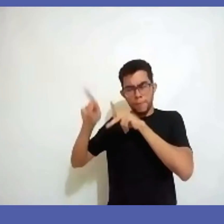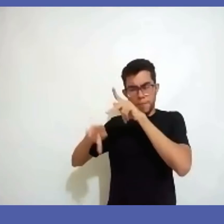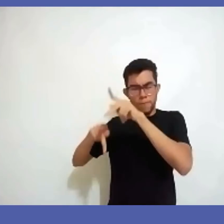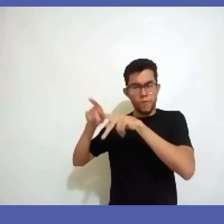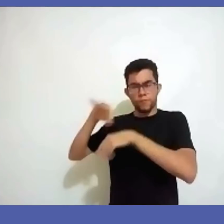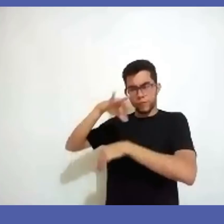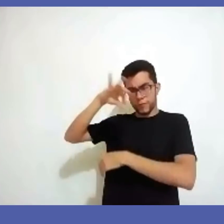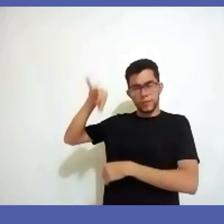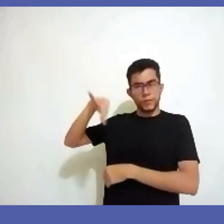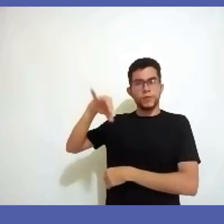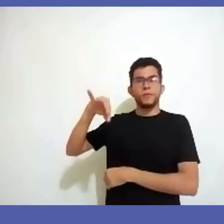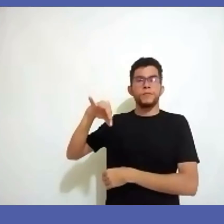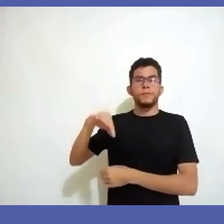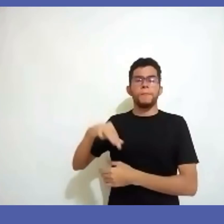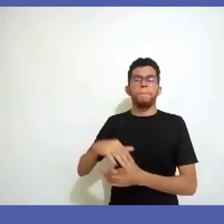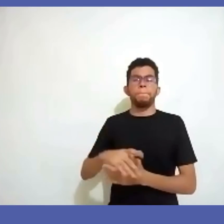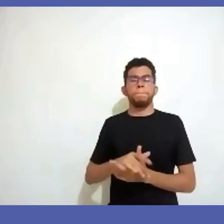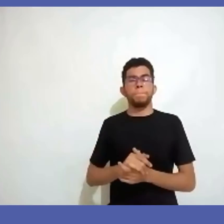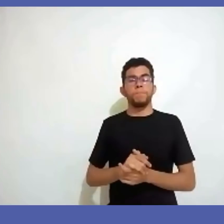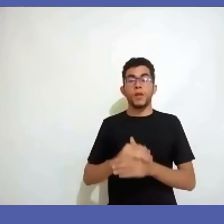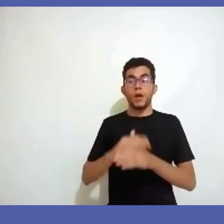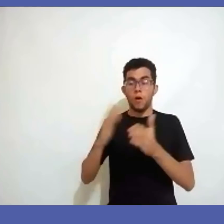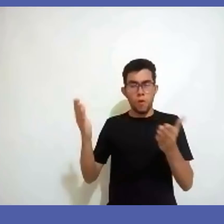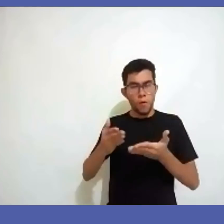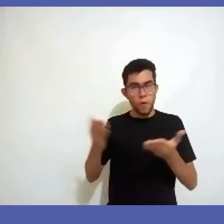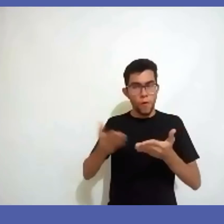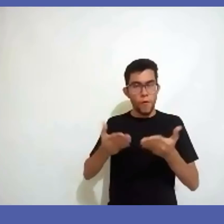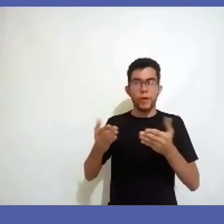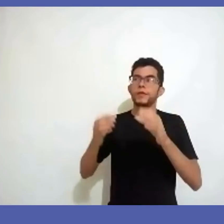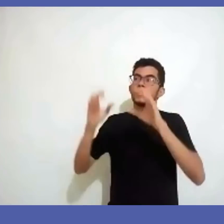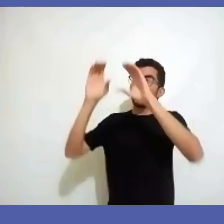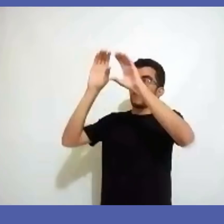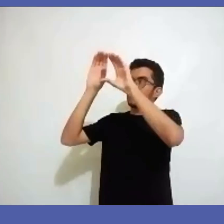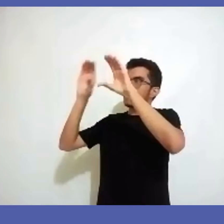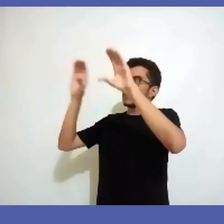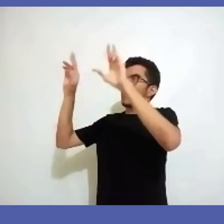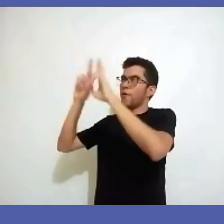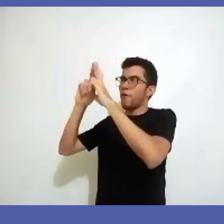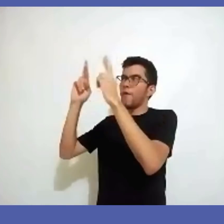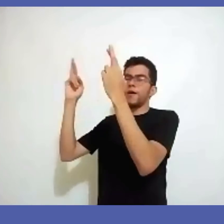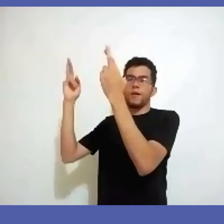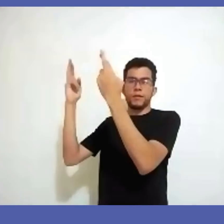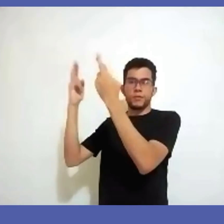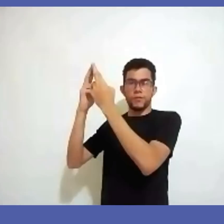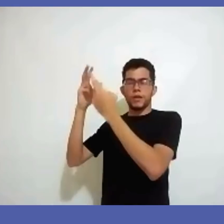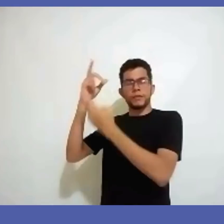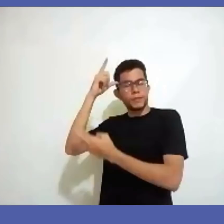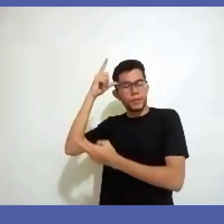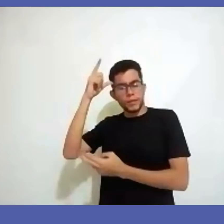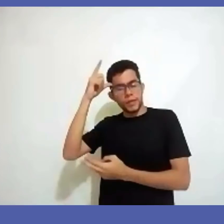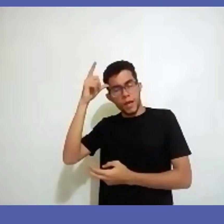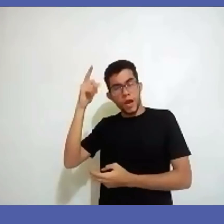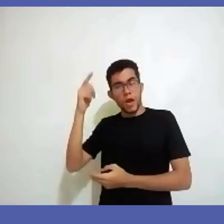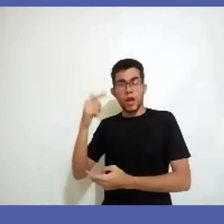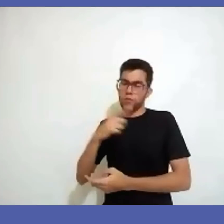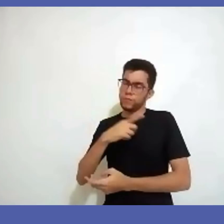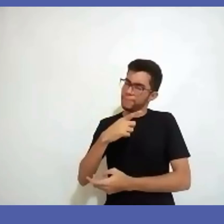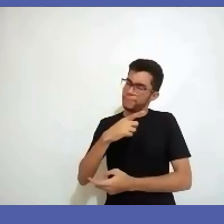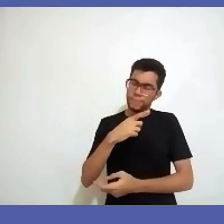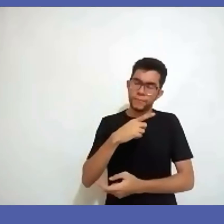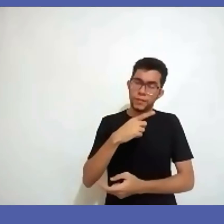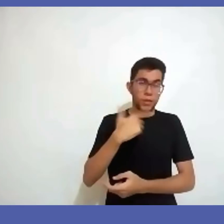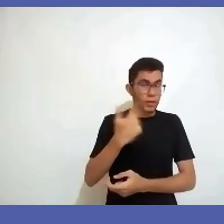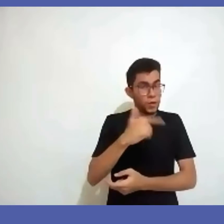A igreja é o reino dos céus hoje, onde Satanás não governa. Aqui os